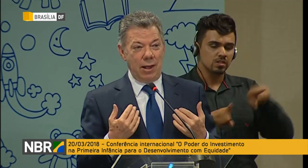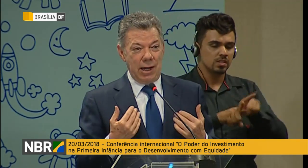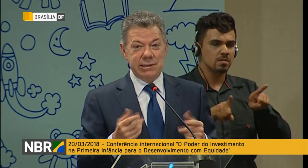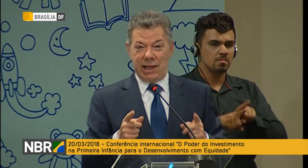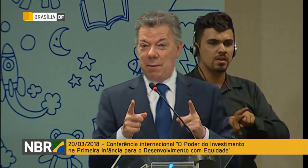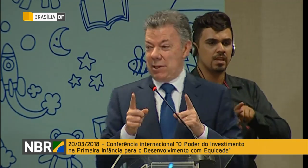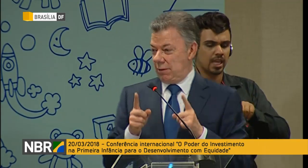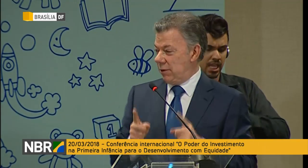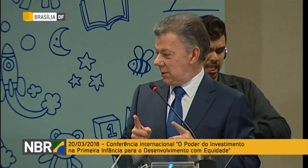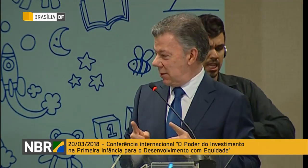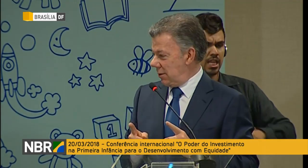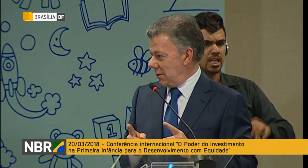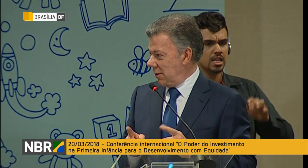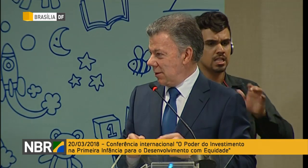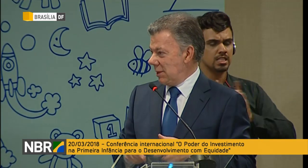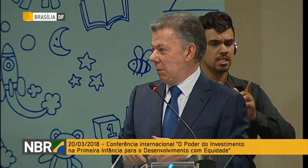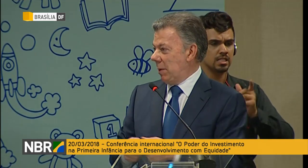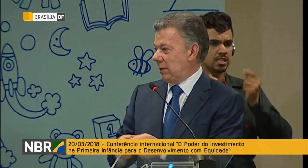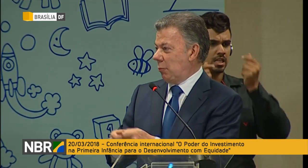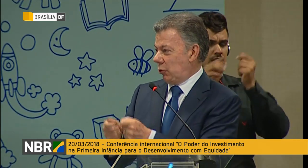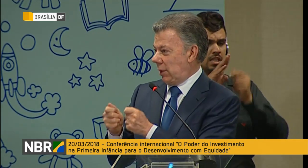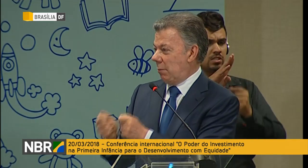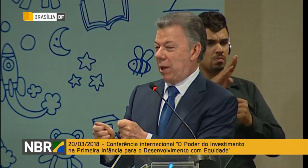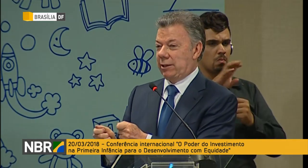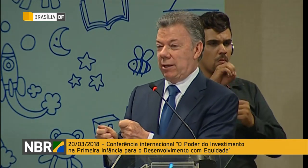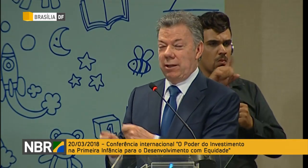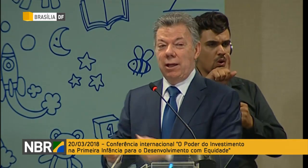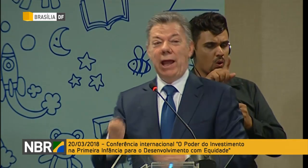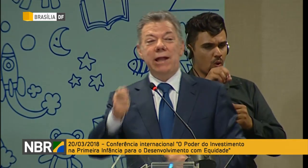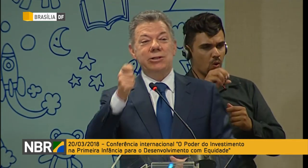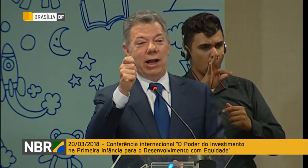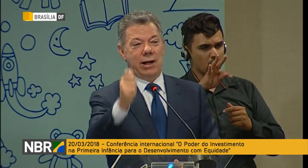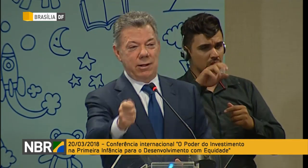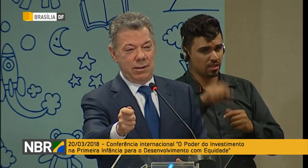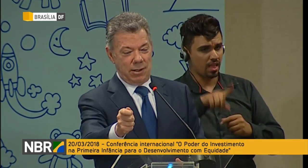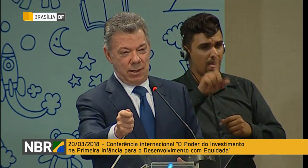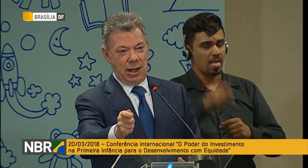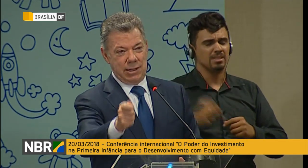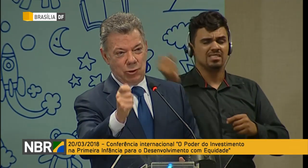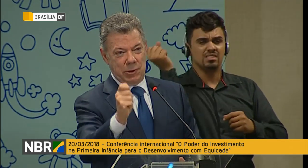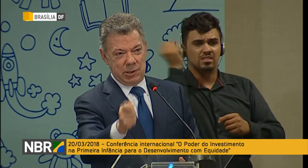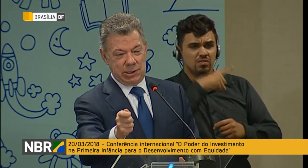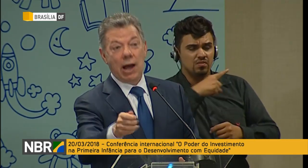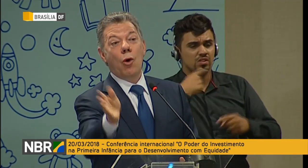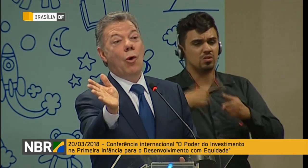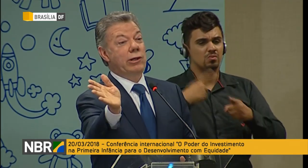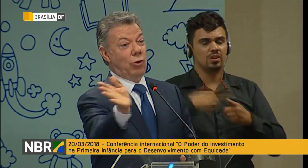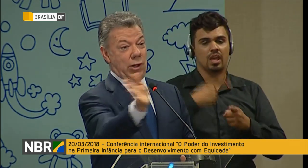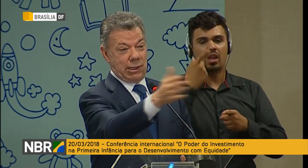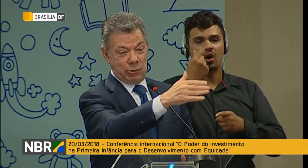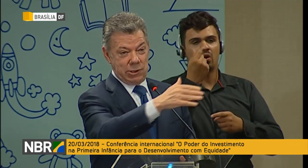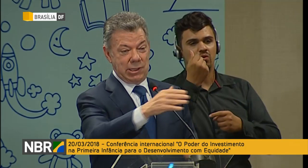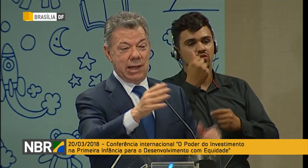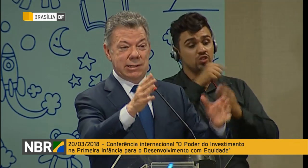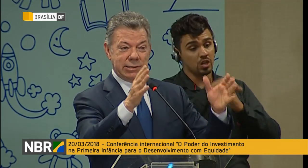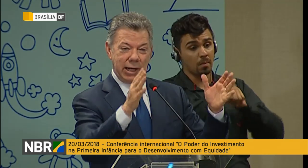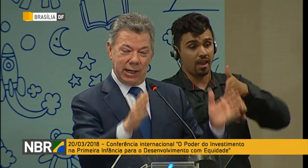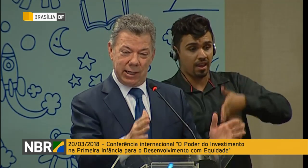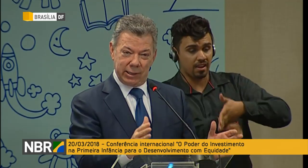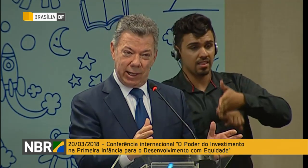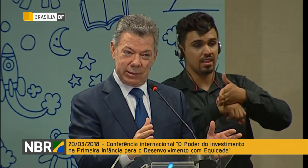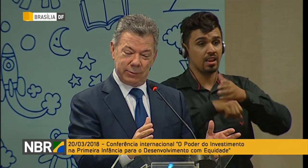Bogotá, já fica mais difícil para elas, porque o dinheiro para entrar nessa